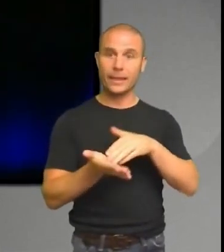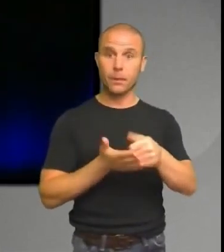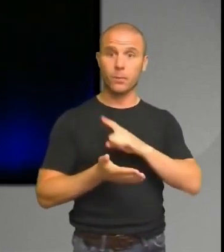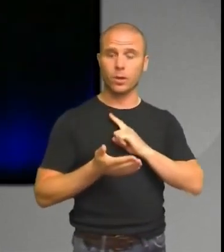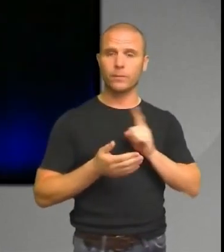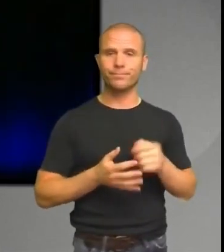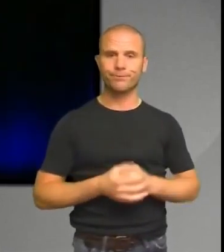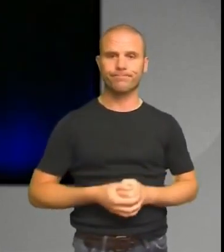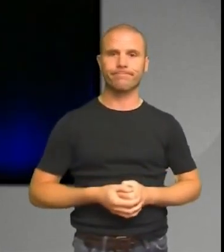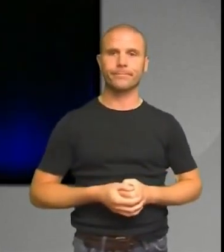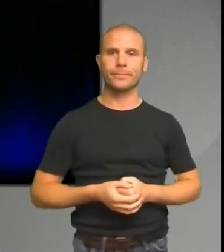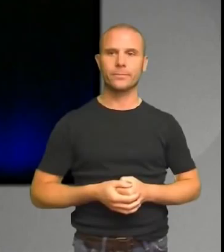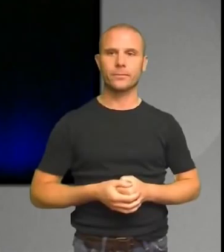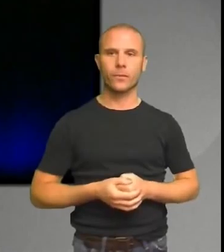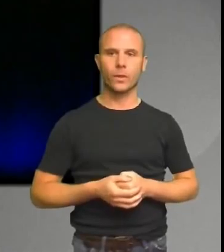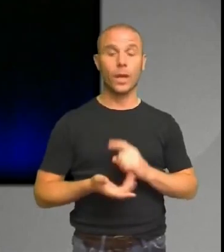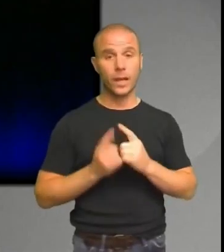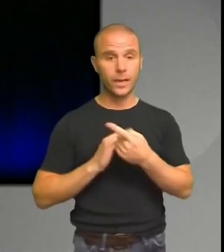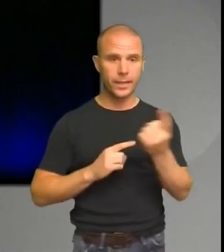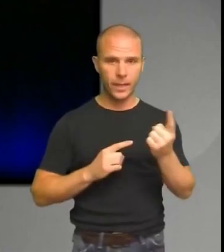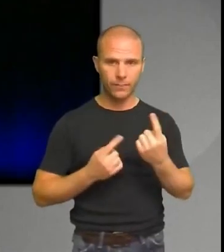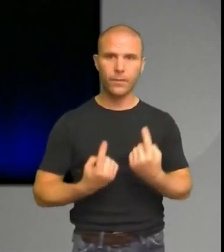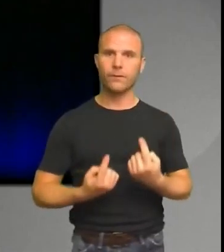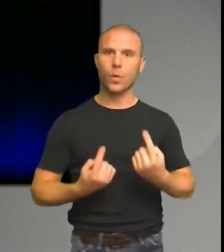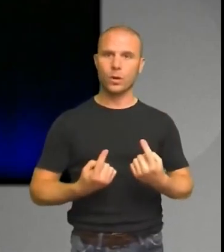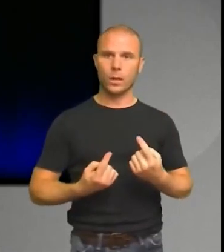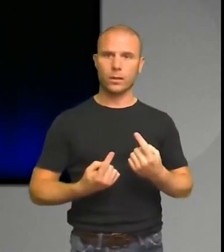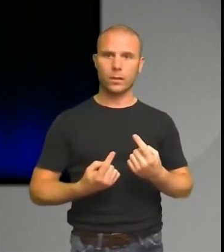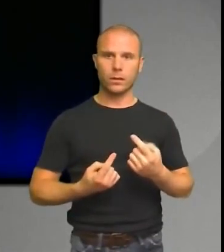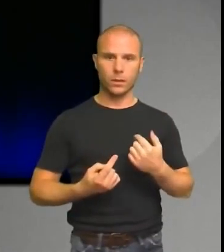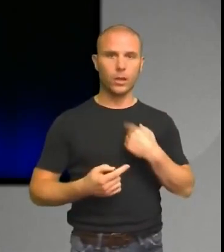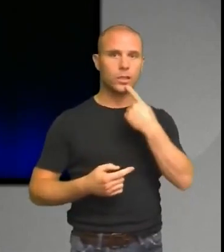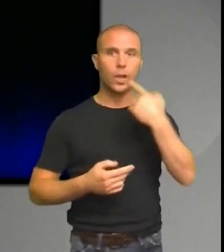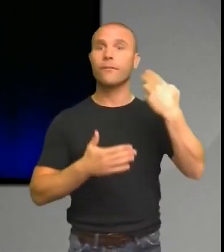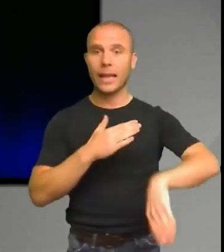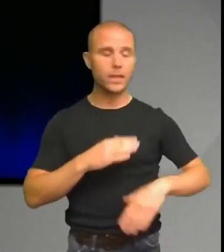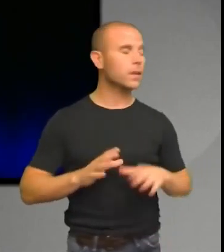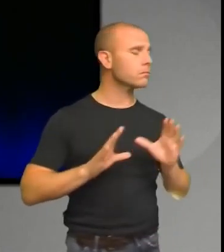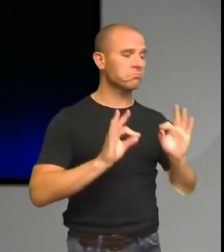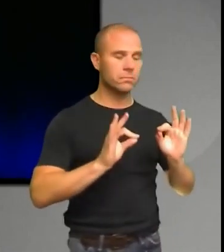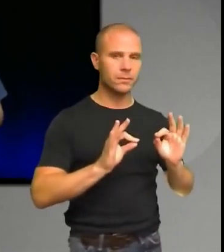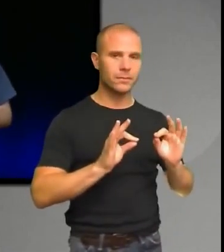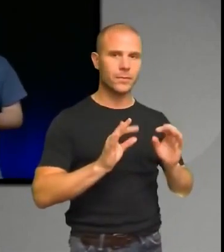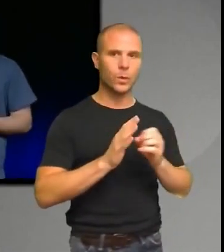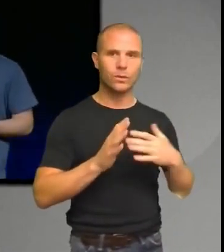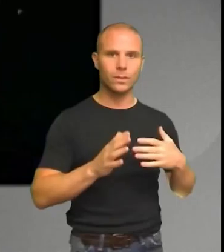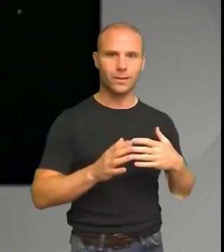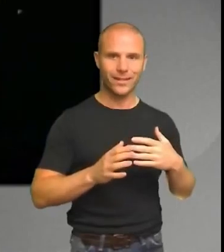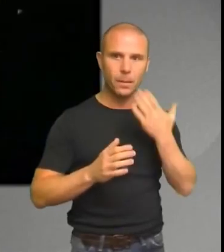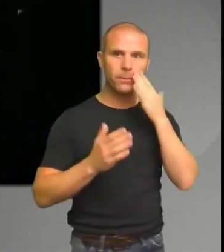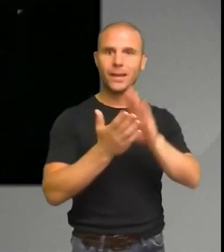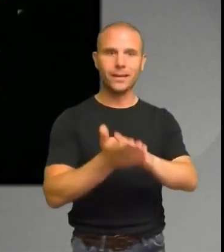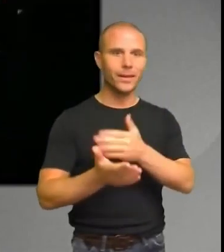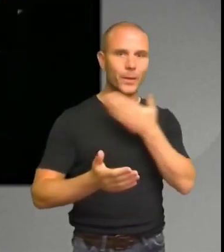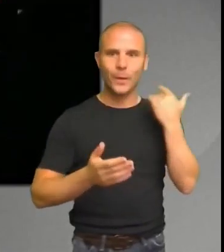Och nu, kanske lite förvånade att det poppar upp. Allt är typ klart. Men det var för att vi glömde bort att ta lite bilder. Så att ni får